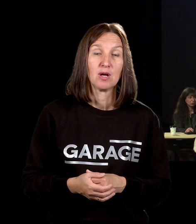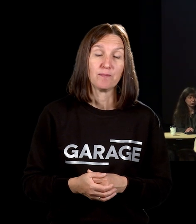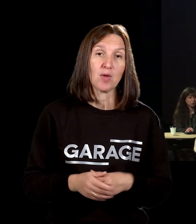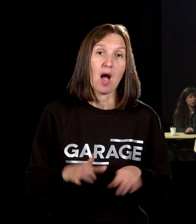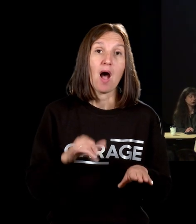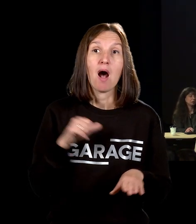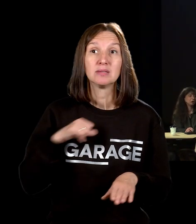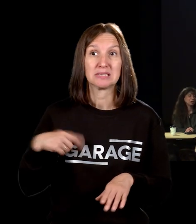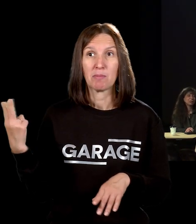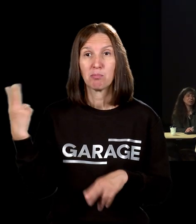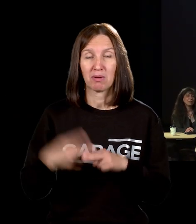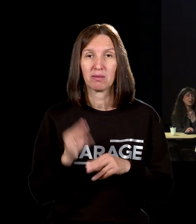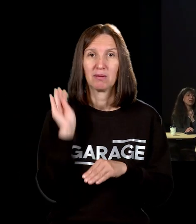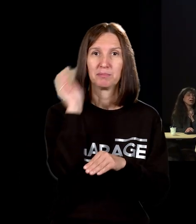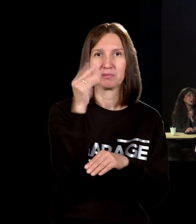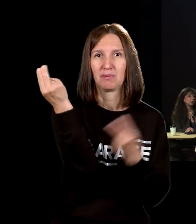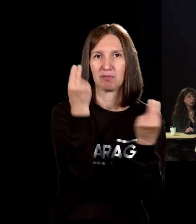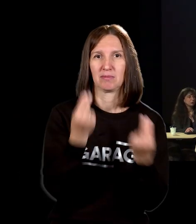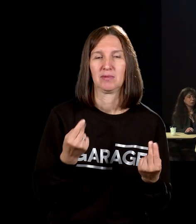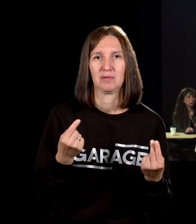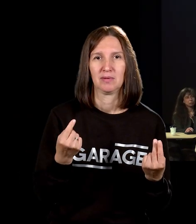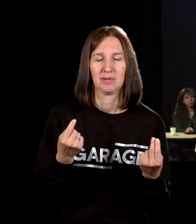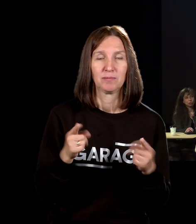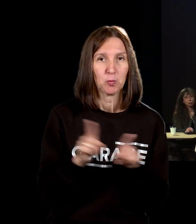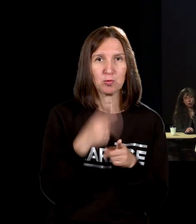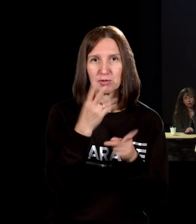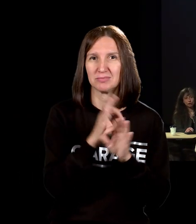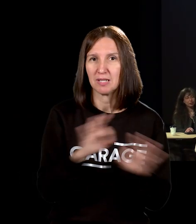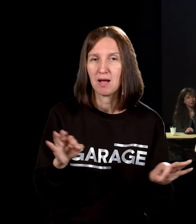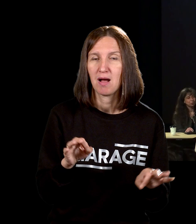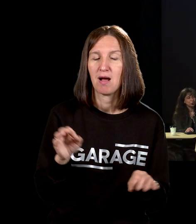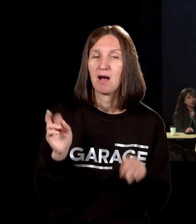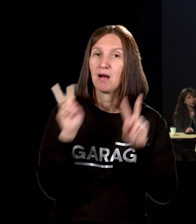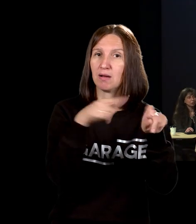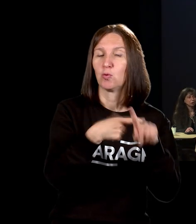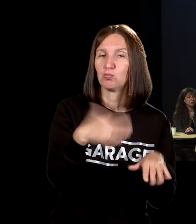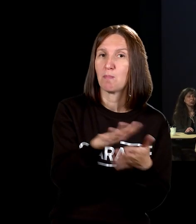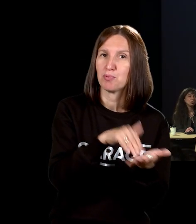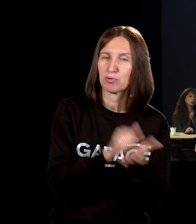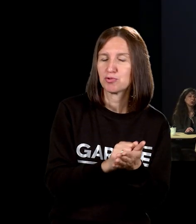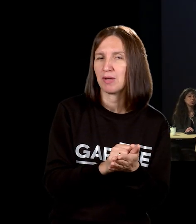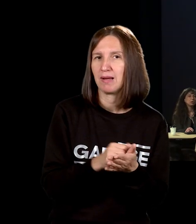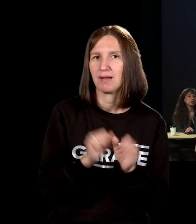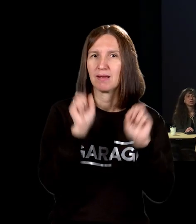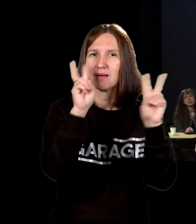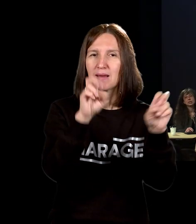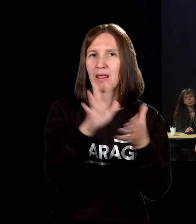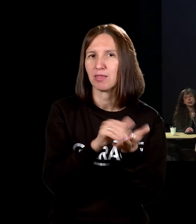уровня, дорисованные совершенно замечательно, тоже с вопросом о том, порча это или не порча, и с вопросом о том, что